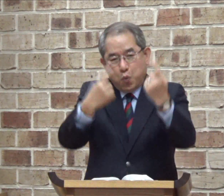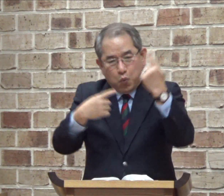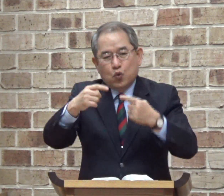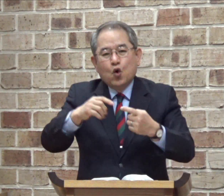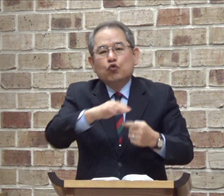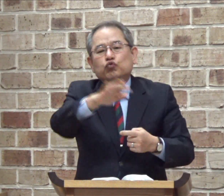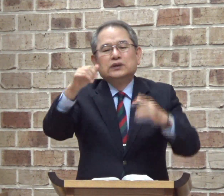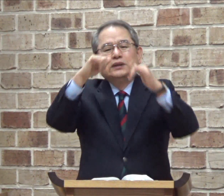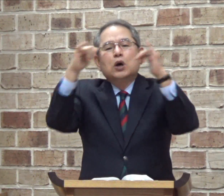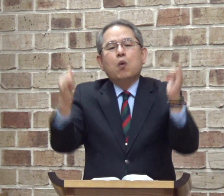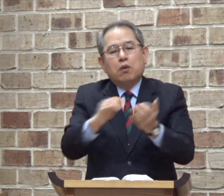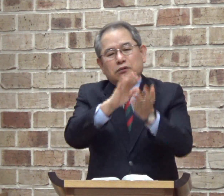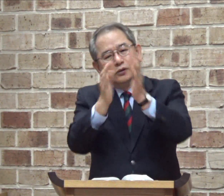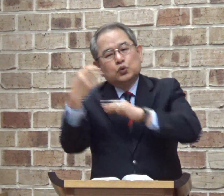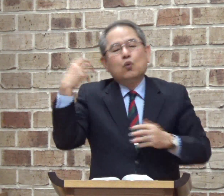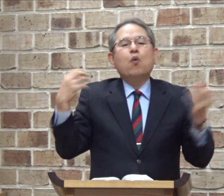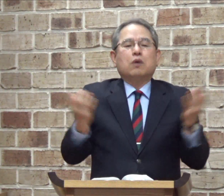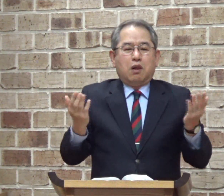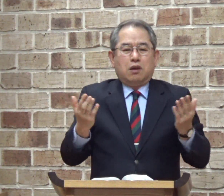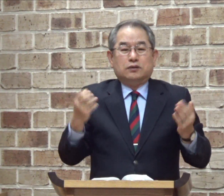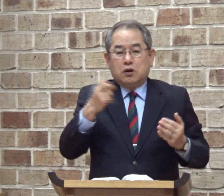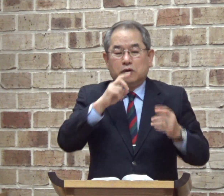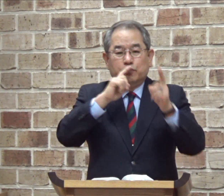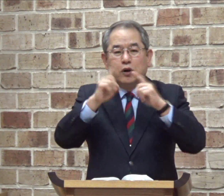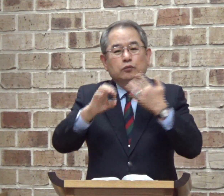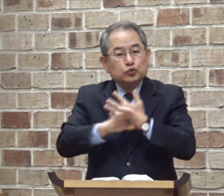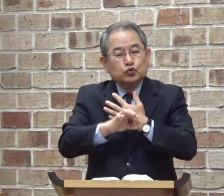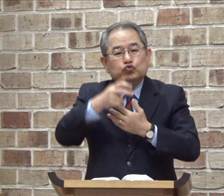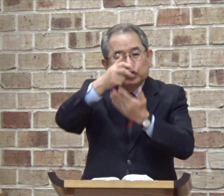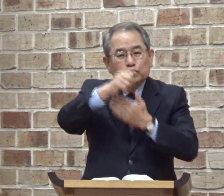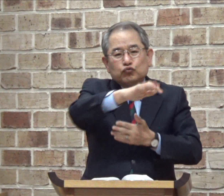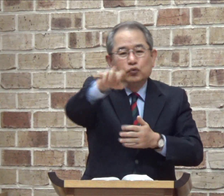회복시킬 사람들은 믿음의 사람들입니다.